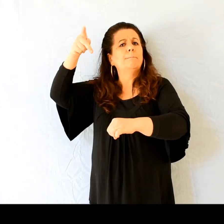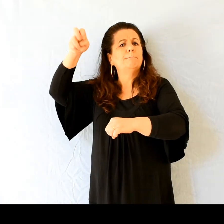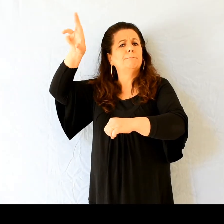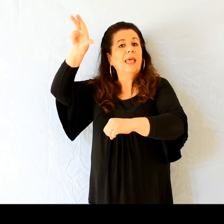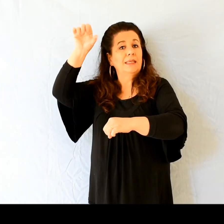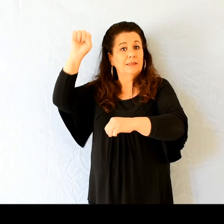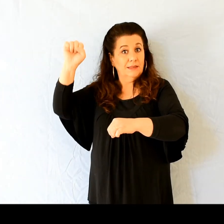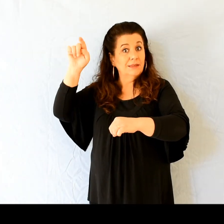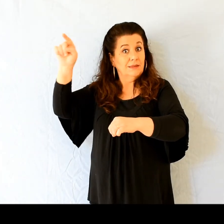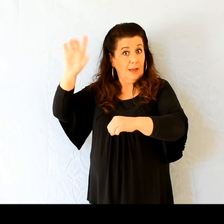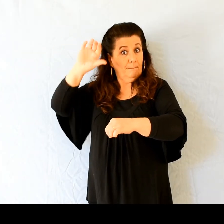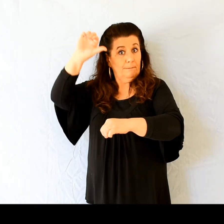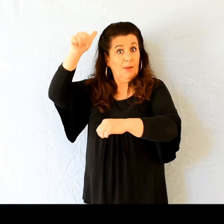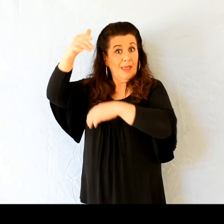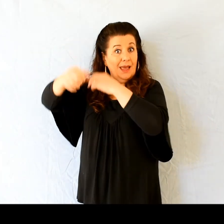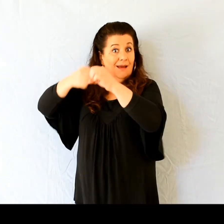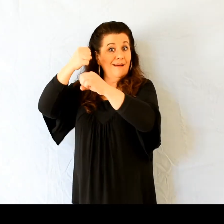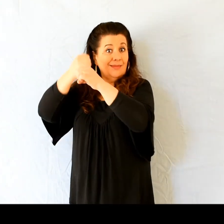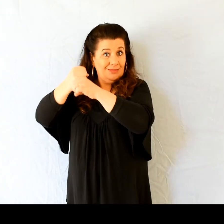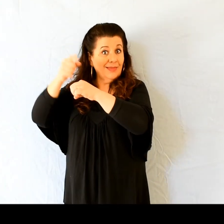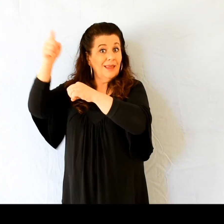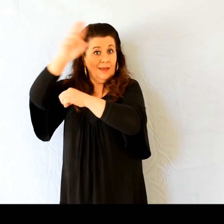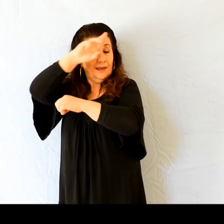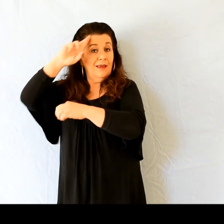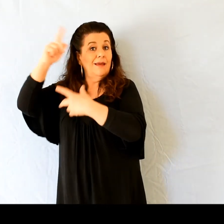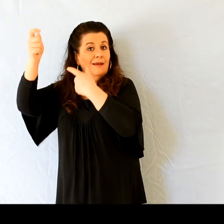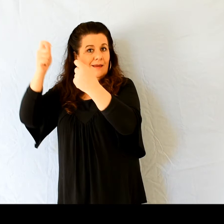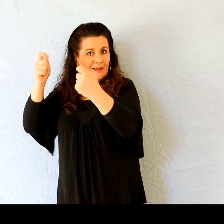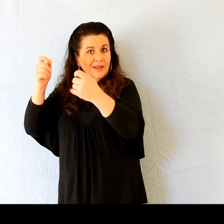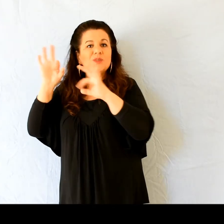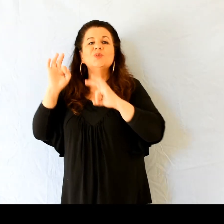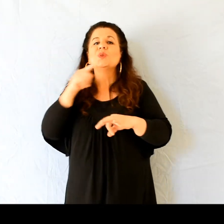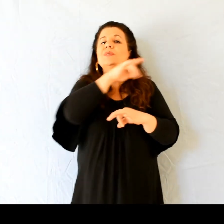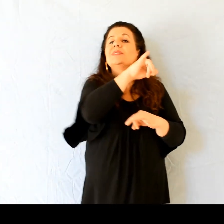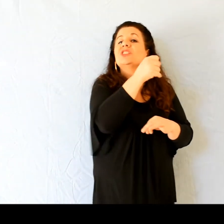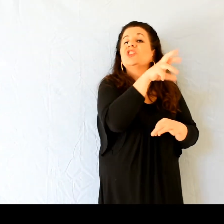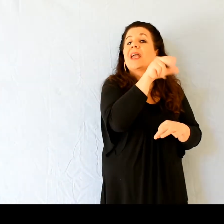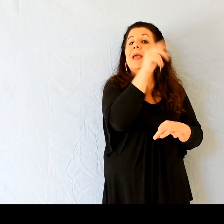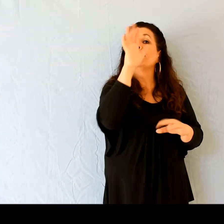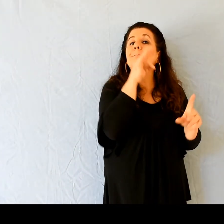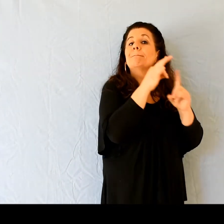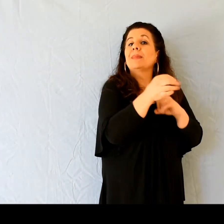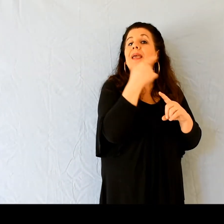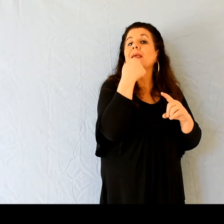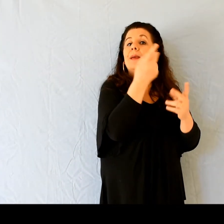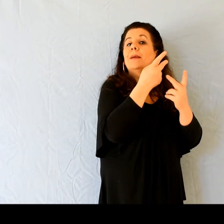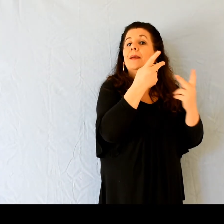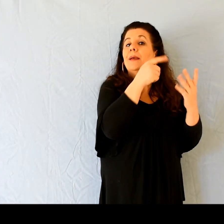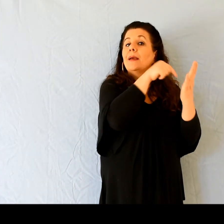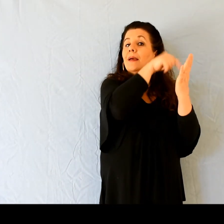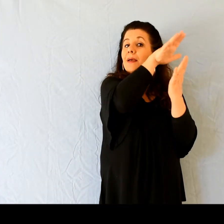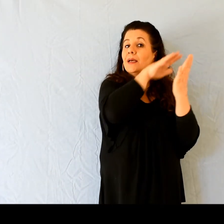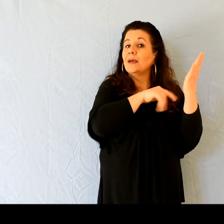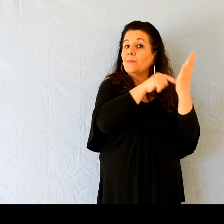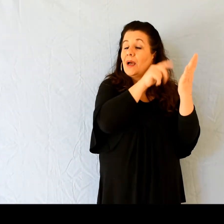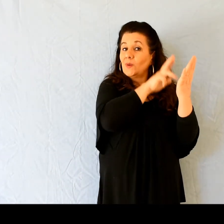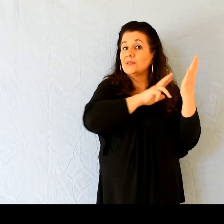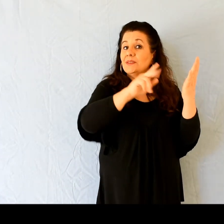la parole du Seigneur proclamée par Jérémie, le Seigneur inspira